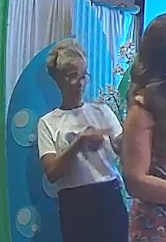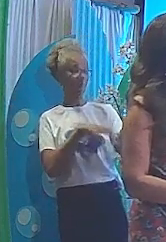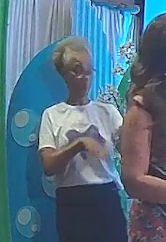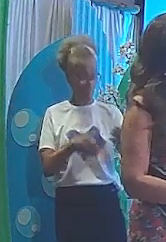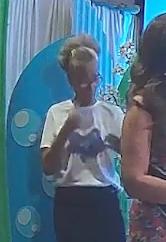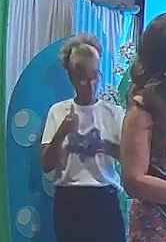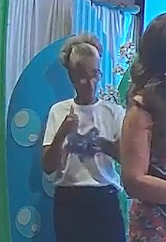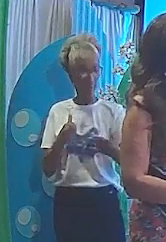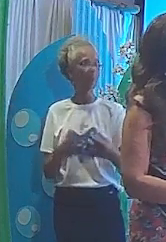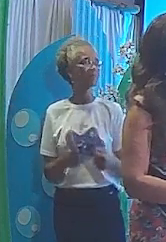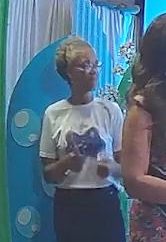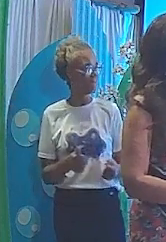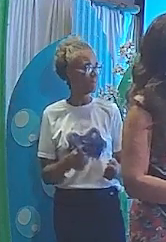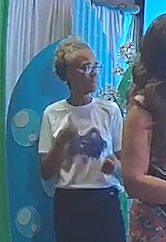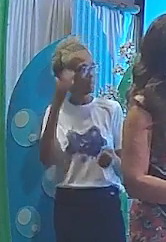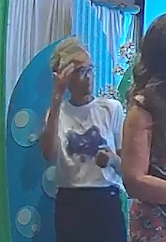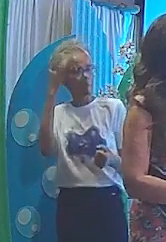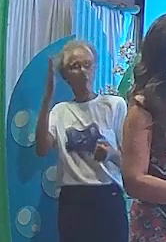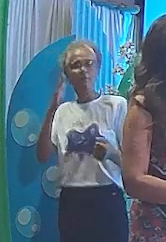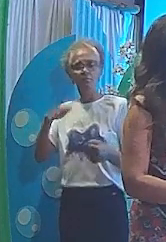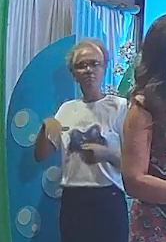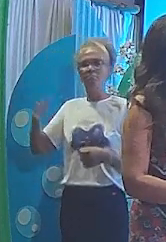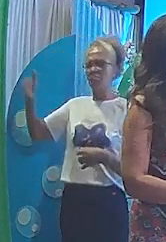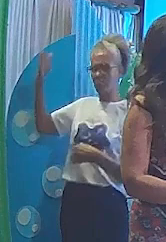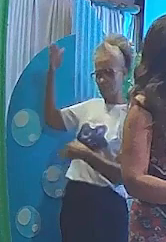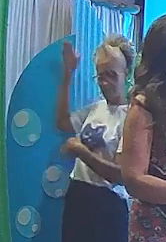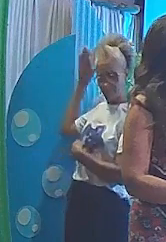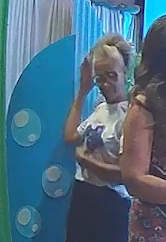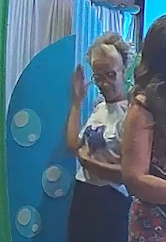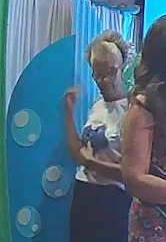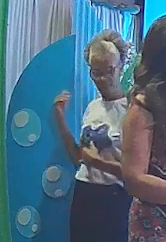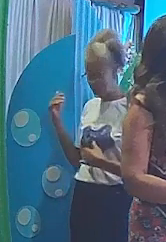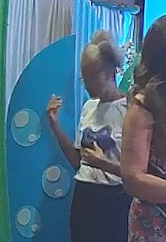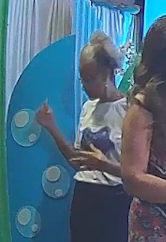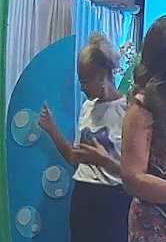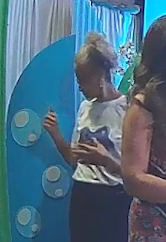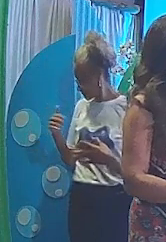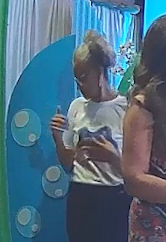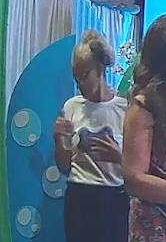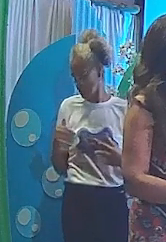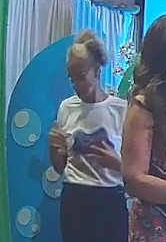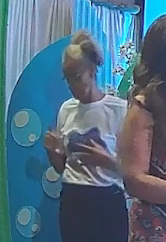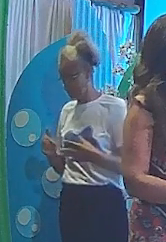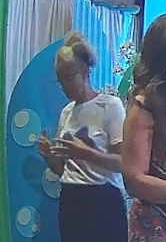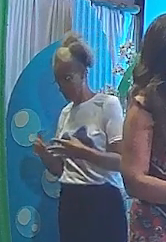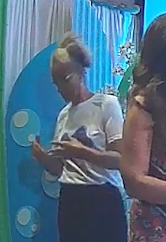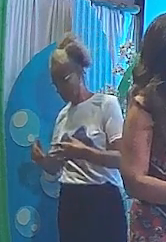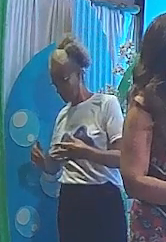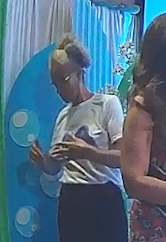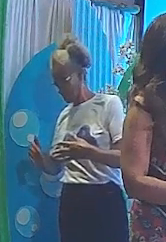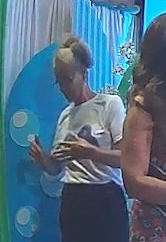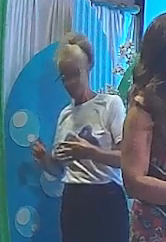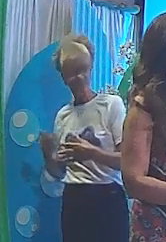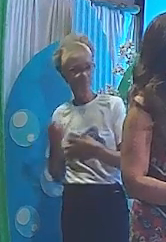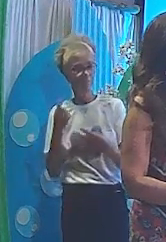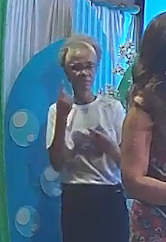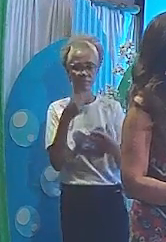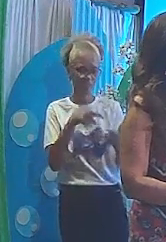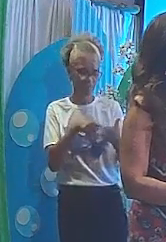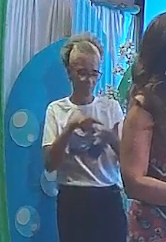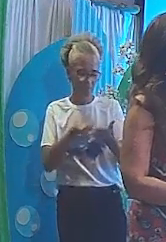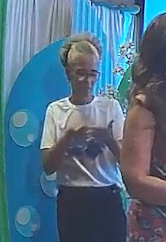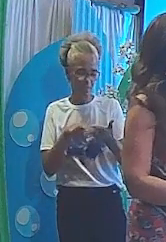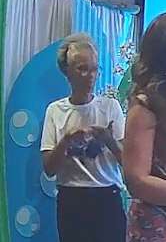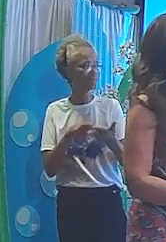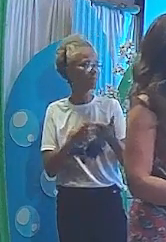se adaptar. Outro dia eu vi uma criança, sério, numa revista com uma foto colorida, ele estava com o dedinho fazendo assim na foto para ver se a